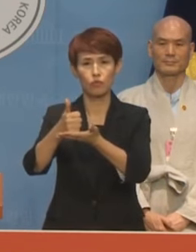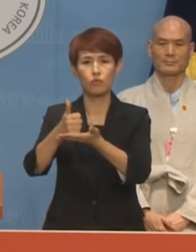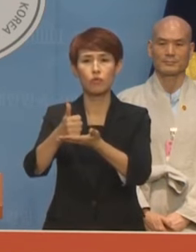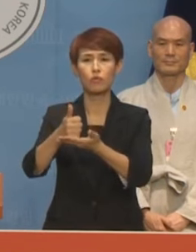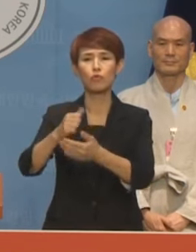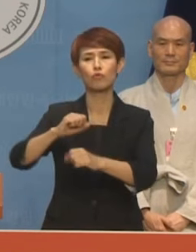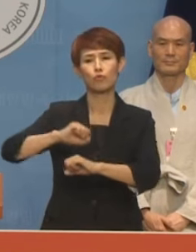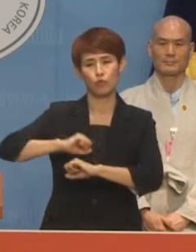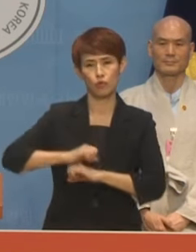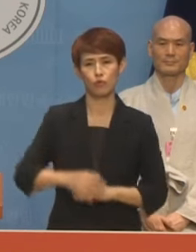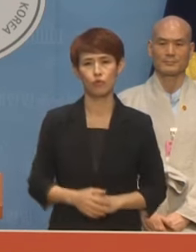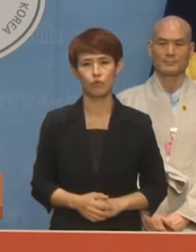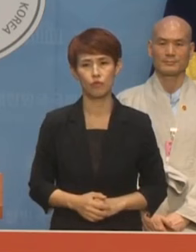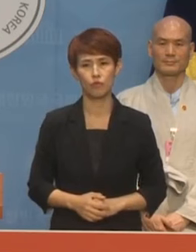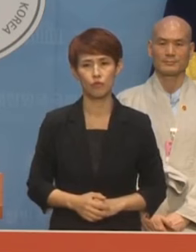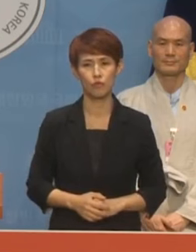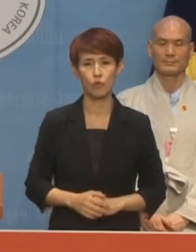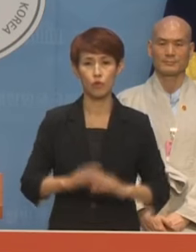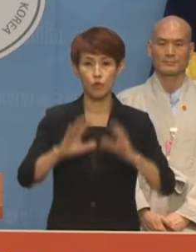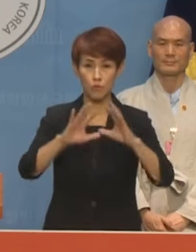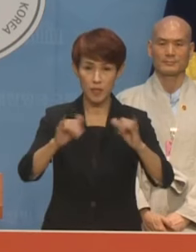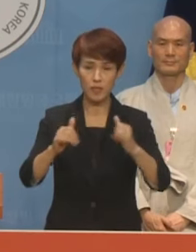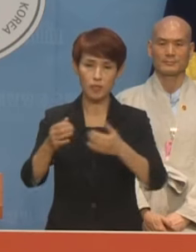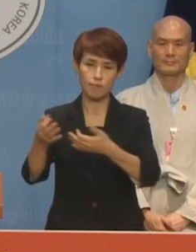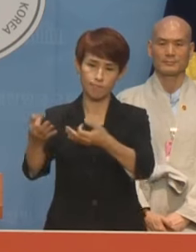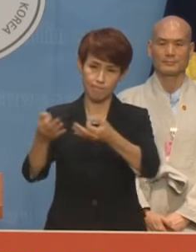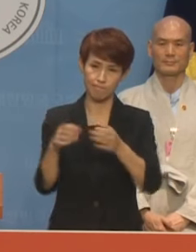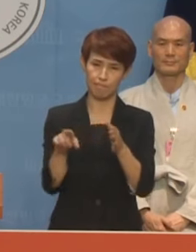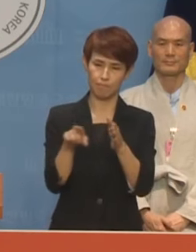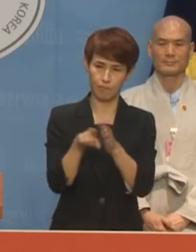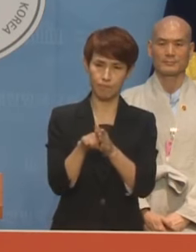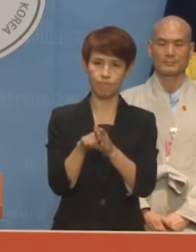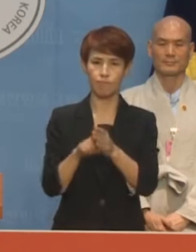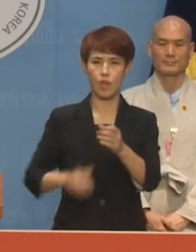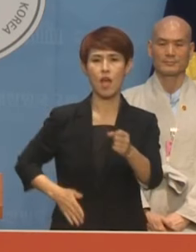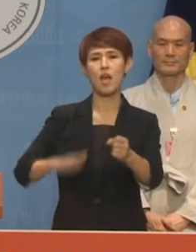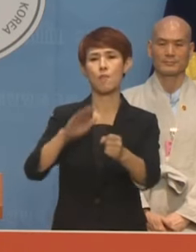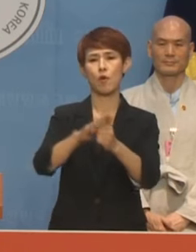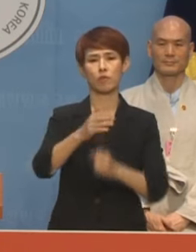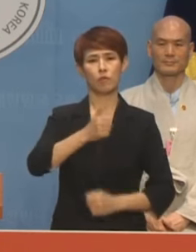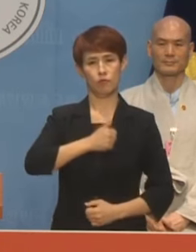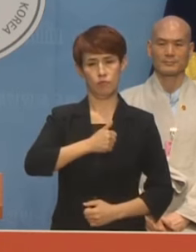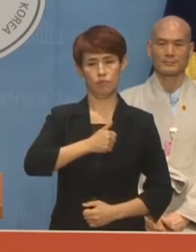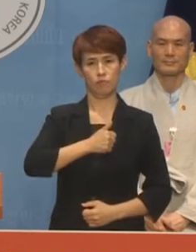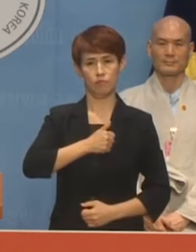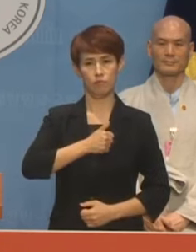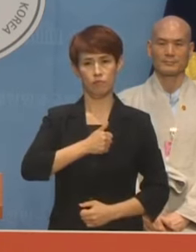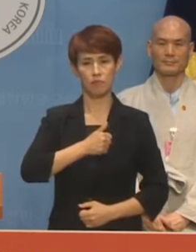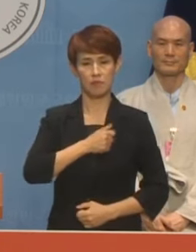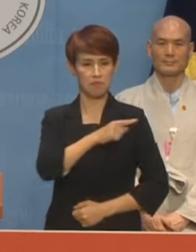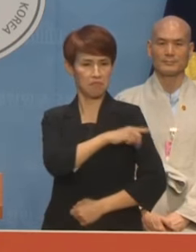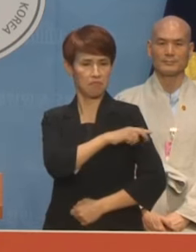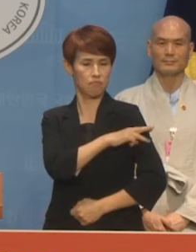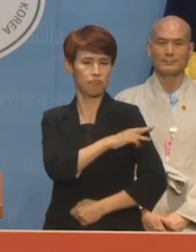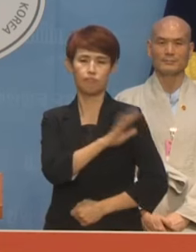선봉군이며 국민에게 신뢰받는 정예 해병이라는 자부심을 갖는 해병대원들을 계급이